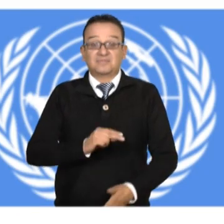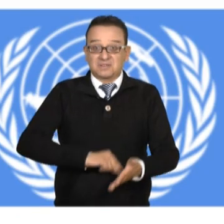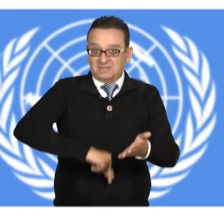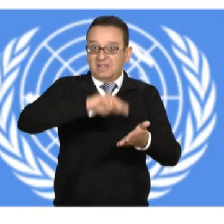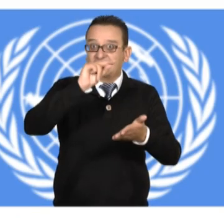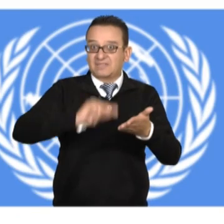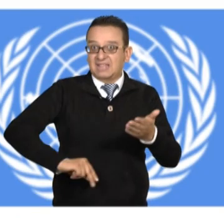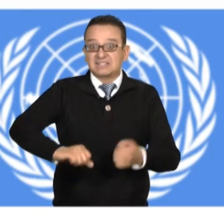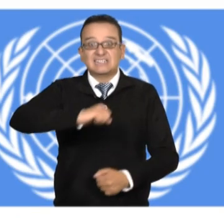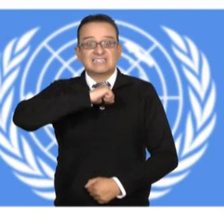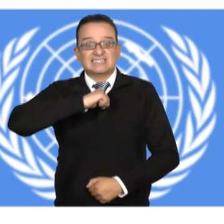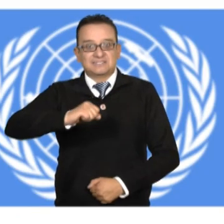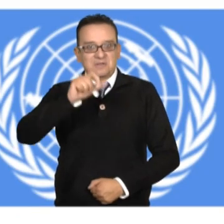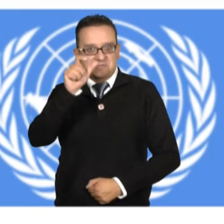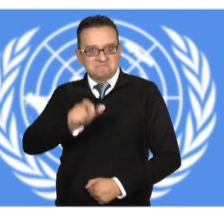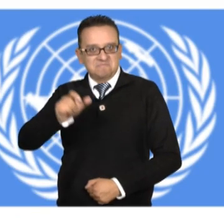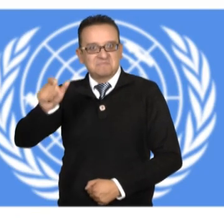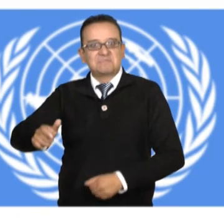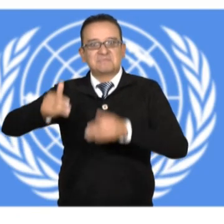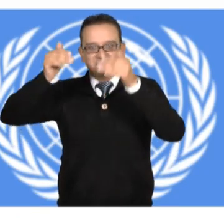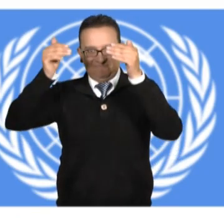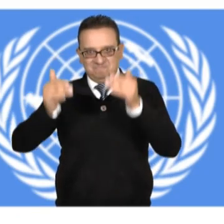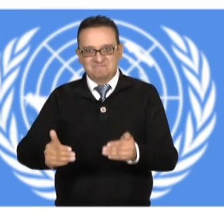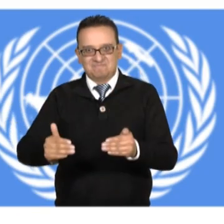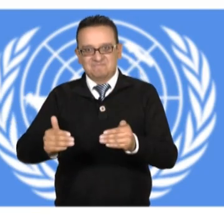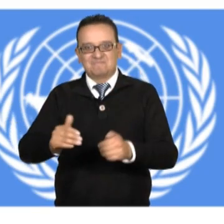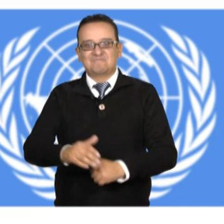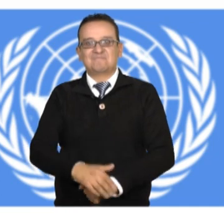Convención sobre los Derechos de las Personas con Discapacidad.